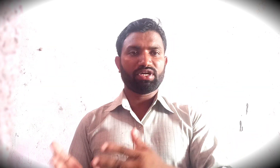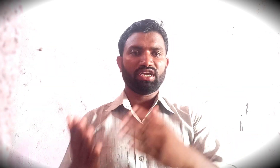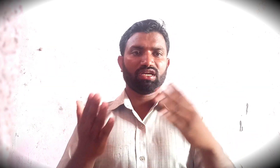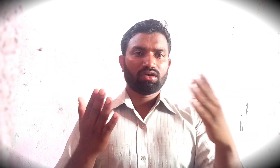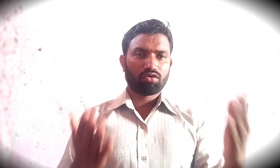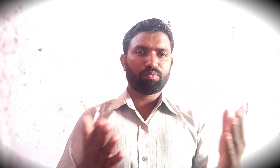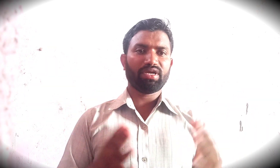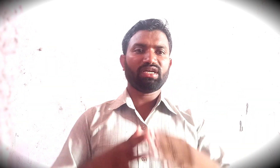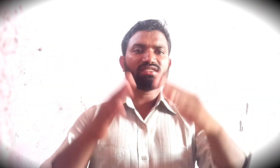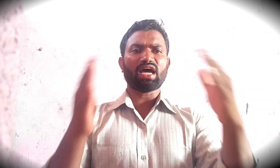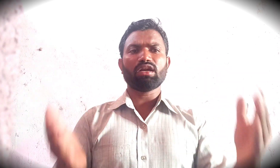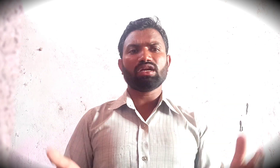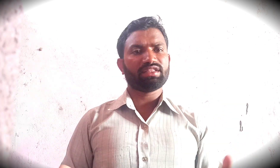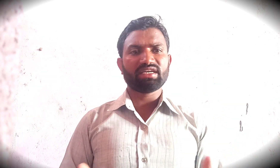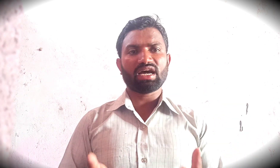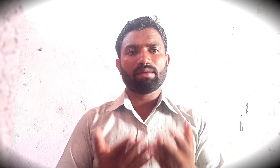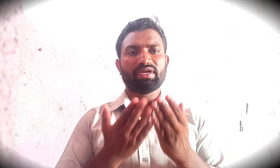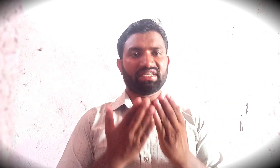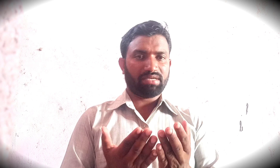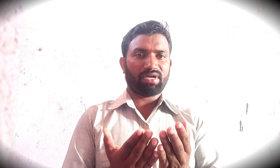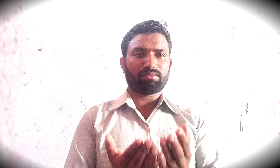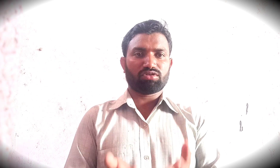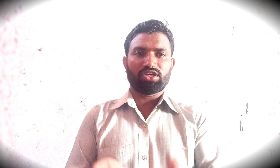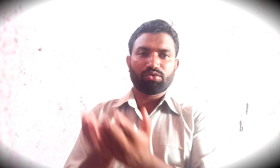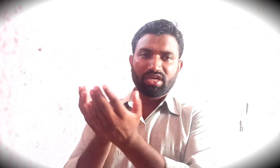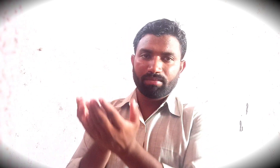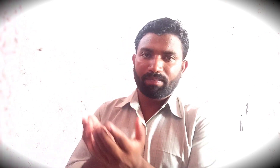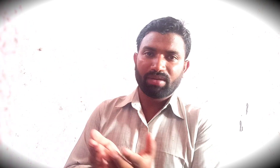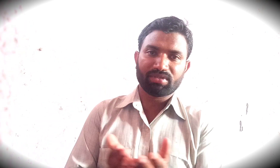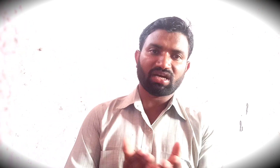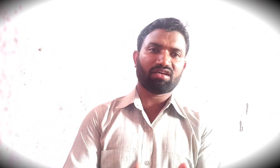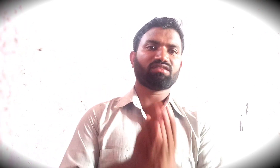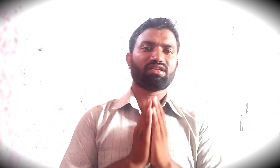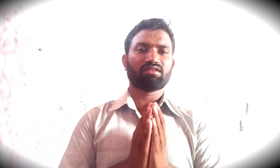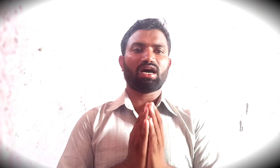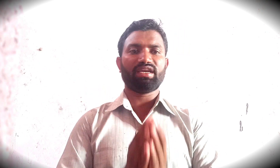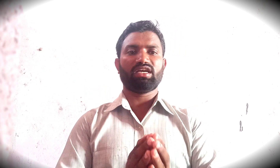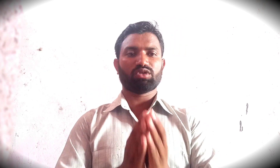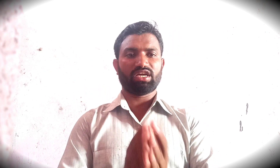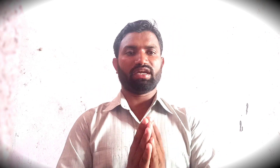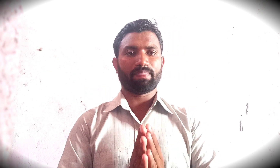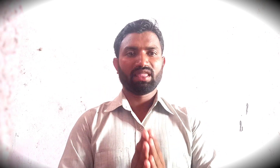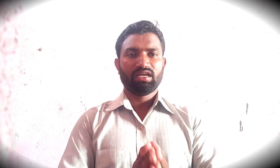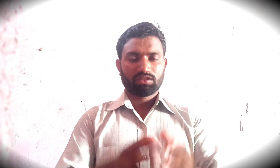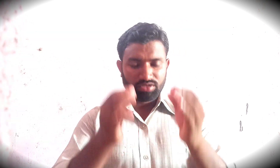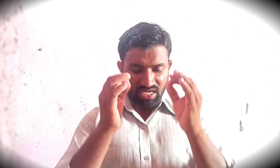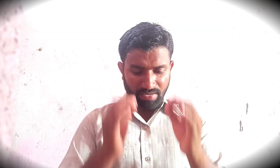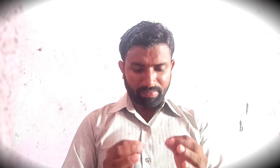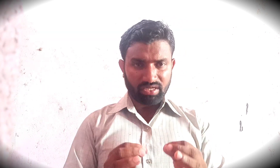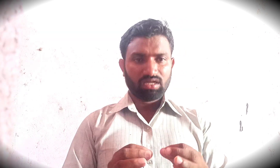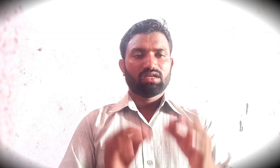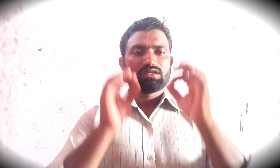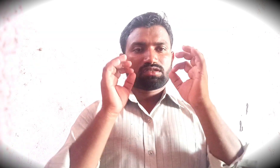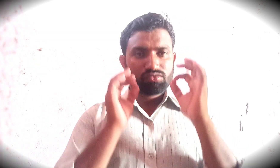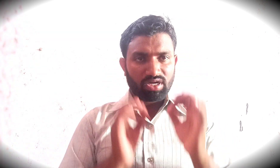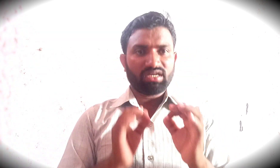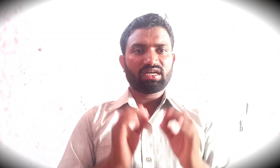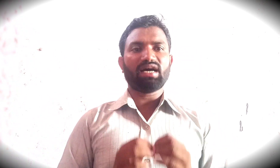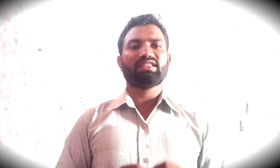प्रॉपर्टी, रुपये, इन सारे अधिकार हमें कैसे प्राप्त होते, क्योंकि हम अपने पिता की संतानें होते हैं। तो यहां पर स्वर्ग का